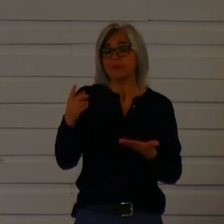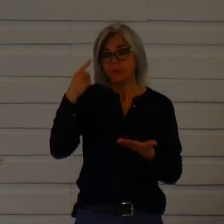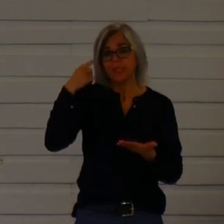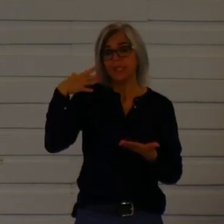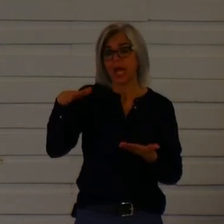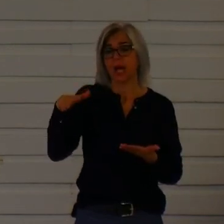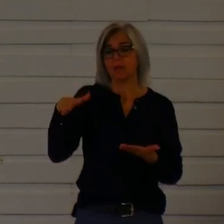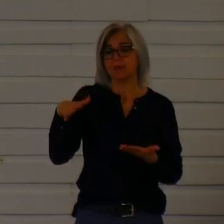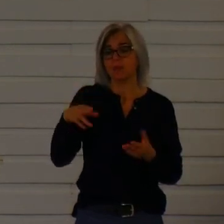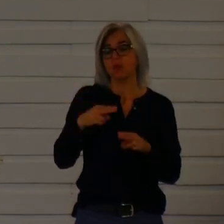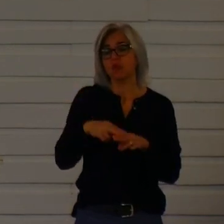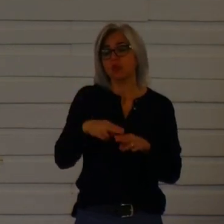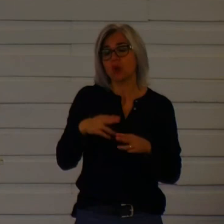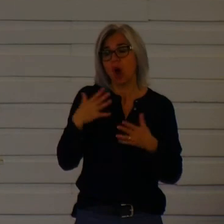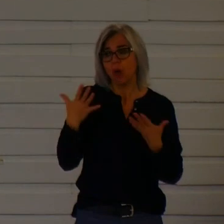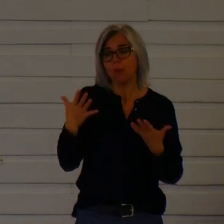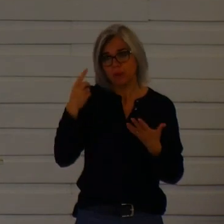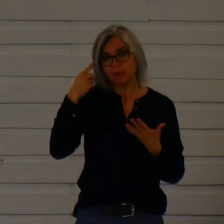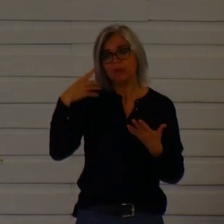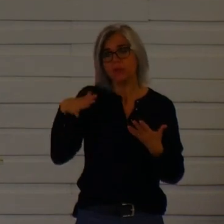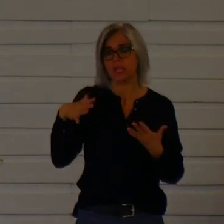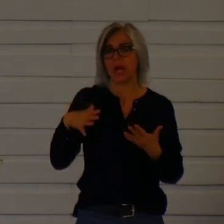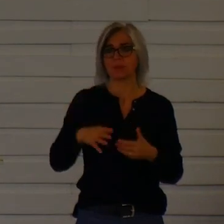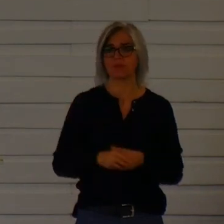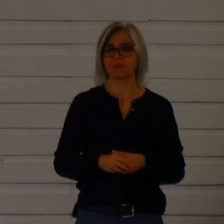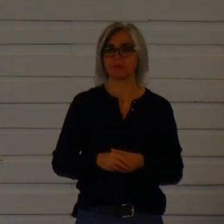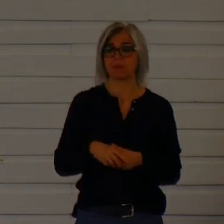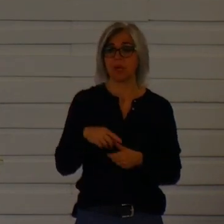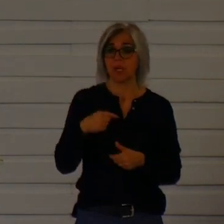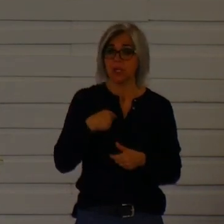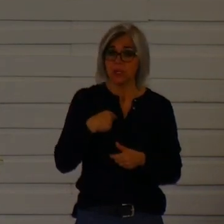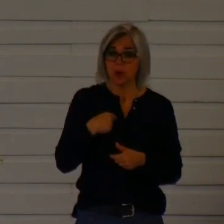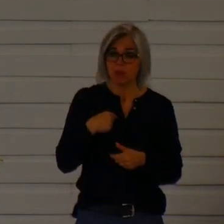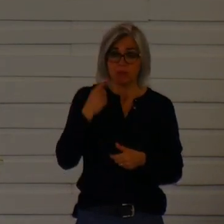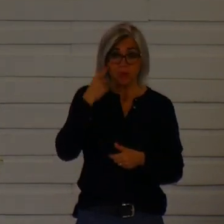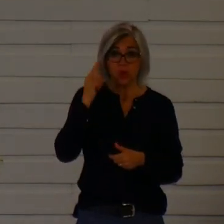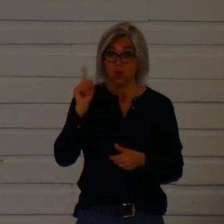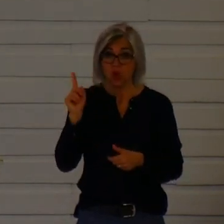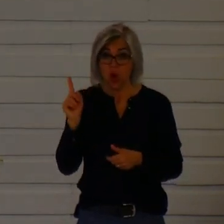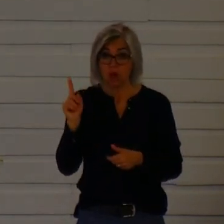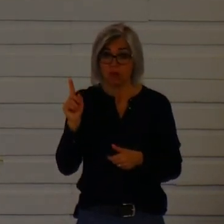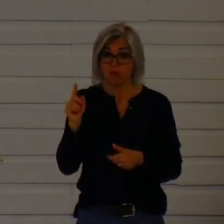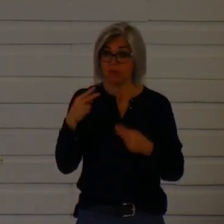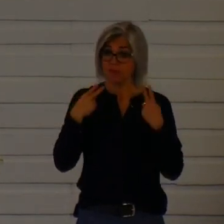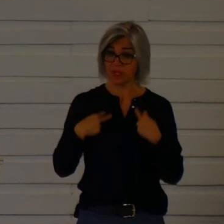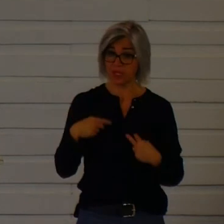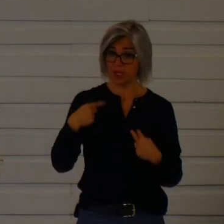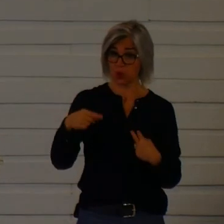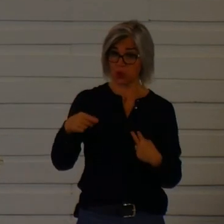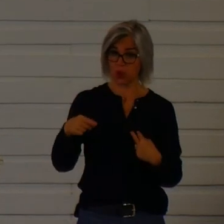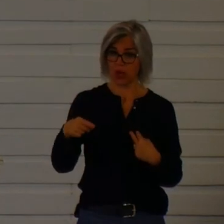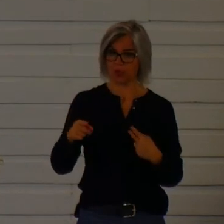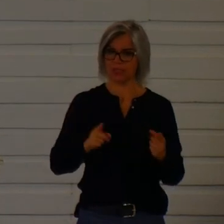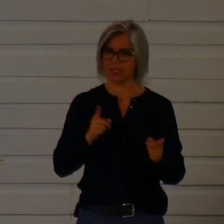una situazione difficile, non lo so. So che alcuni, lo so come pastore, che stanno vivendo una situazione molto difficile, ma